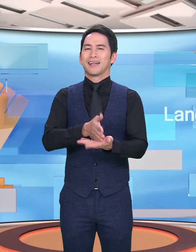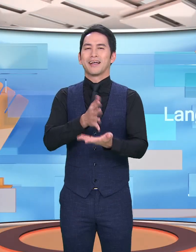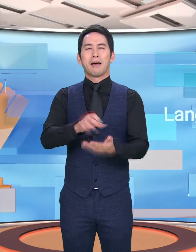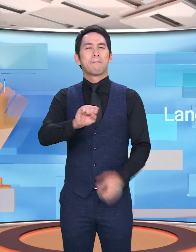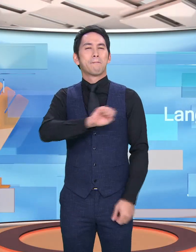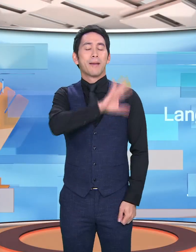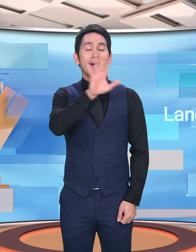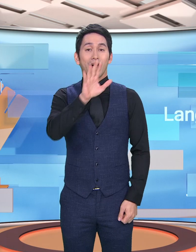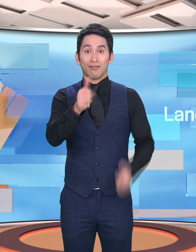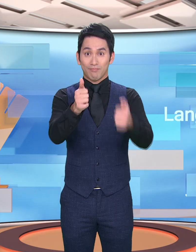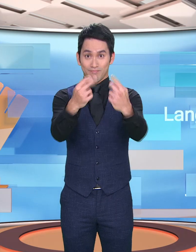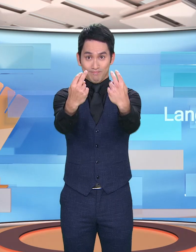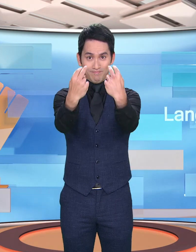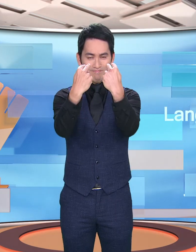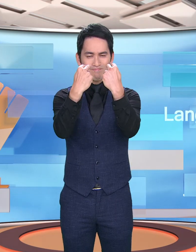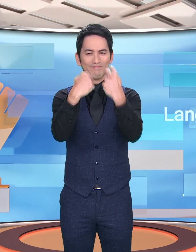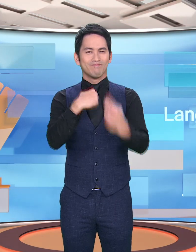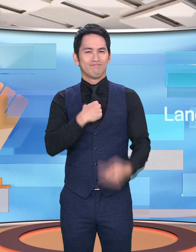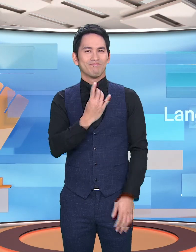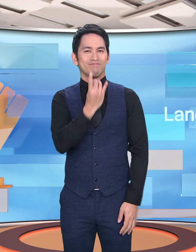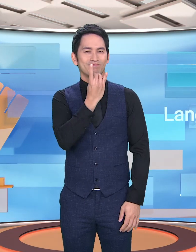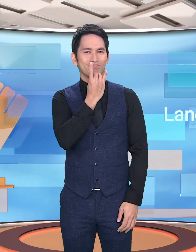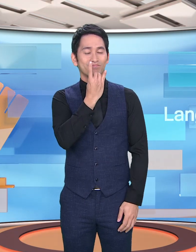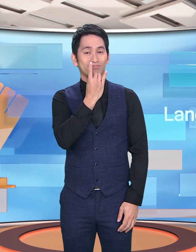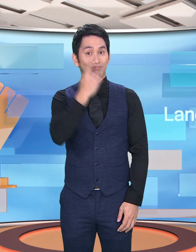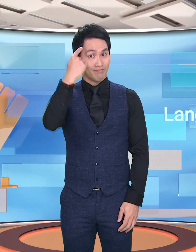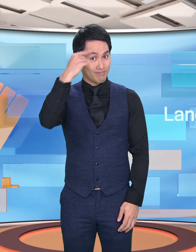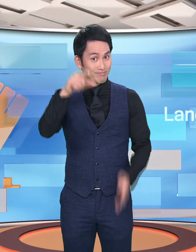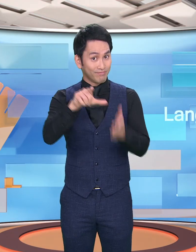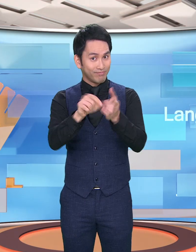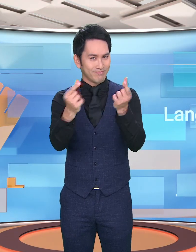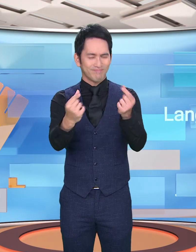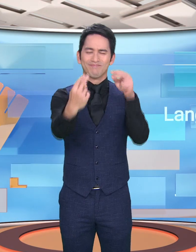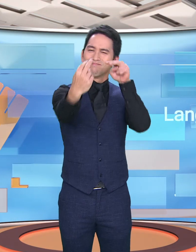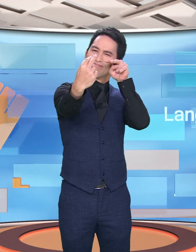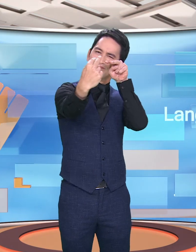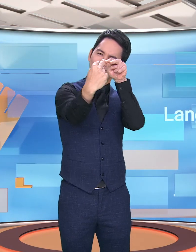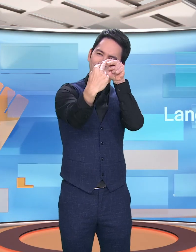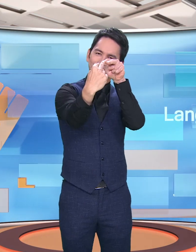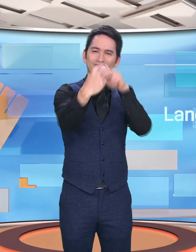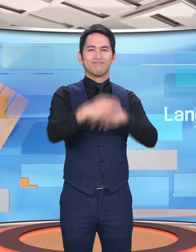感谢您收看这一节的公视手语新闻，我是牛宣文，明天同一时间再会。